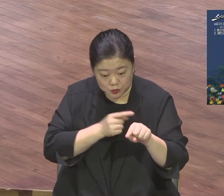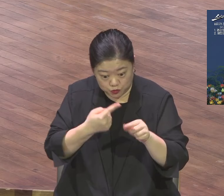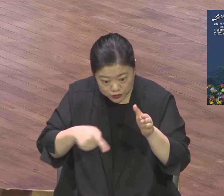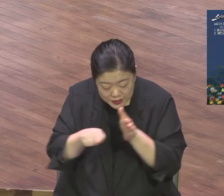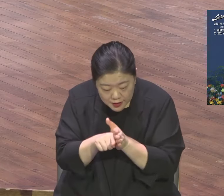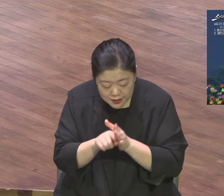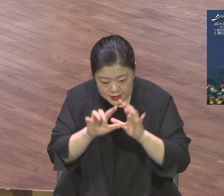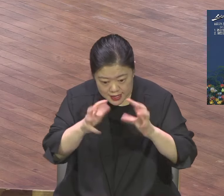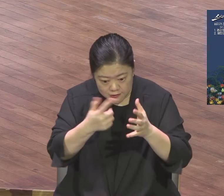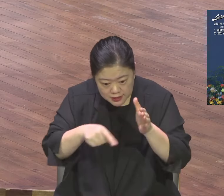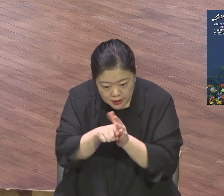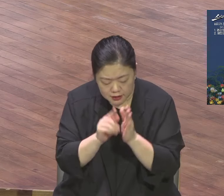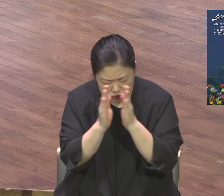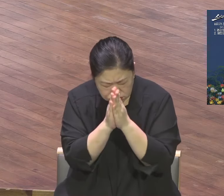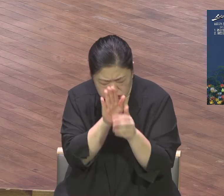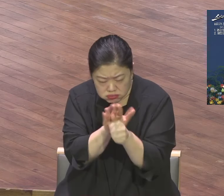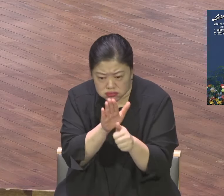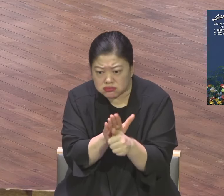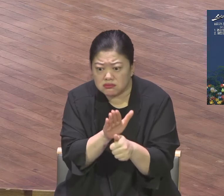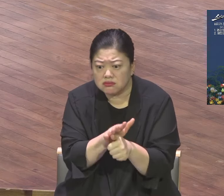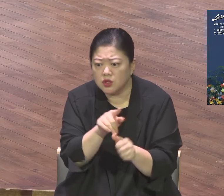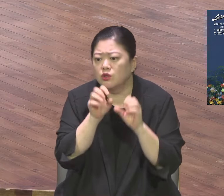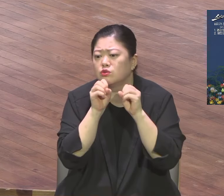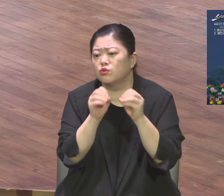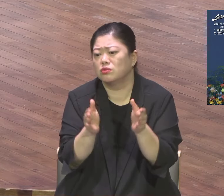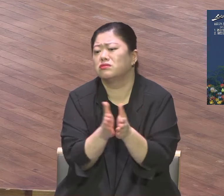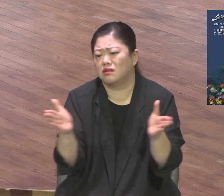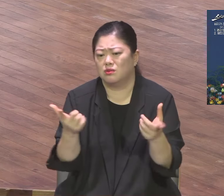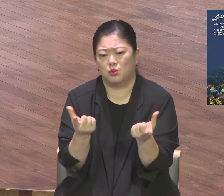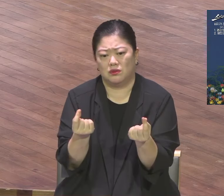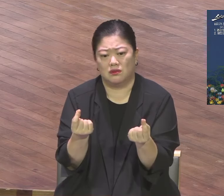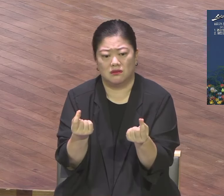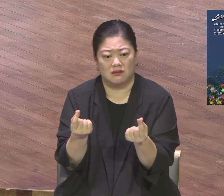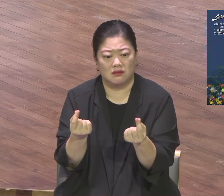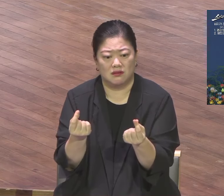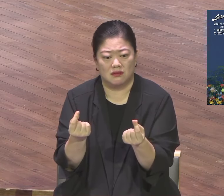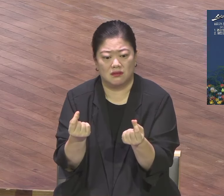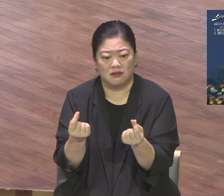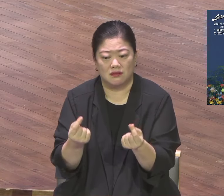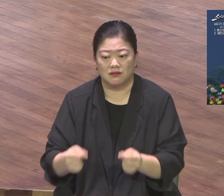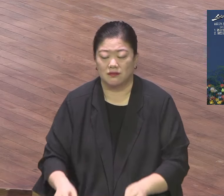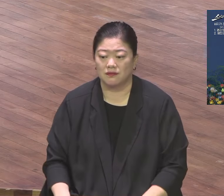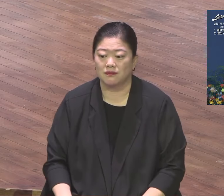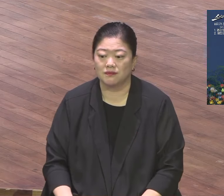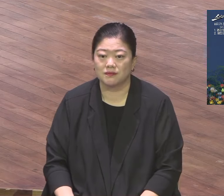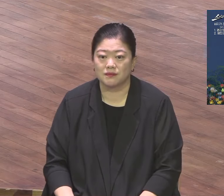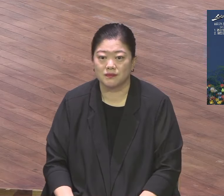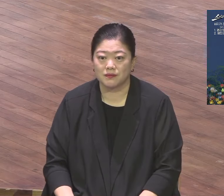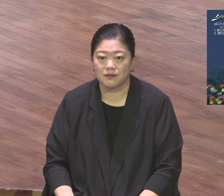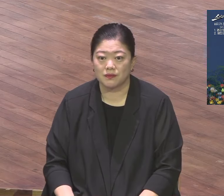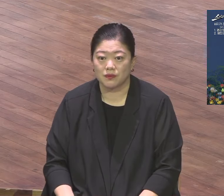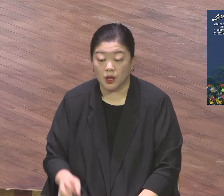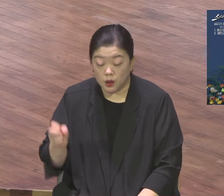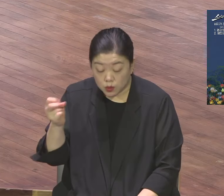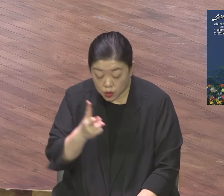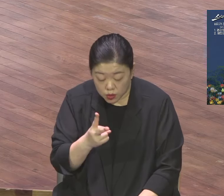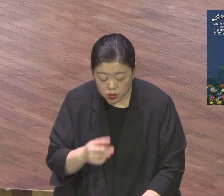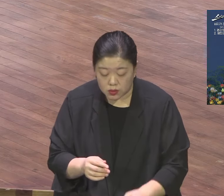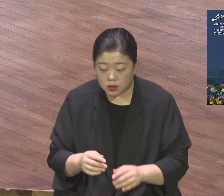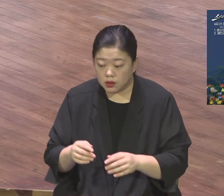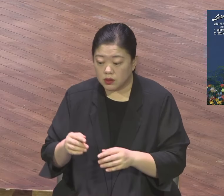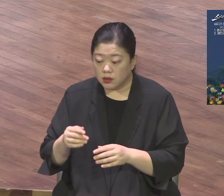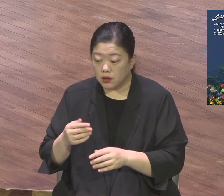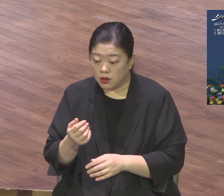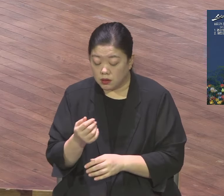아니라 하나님 이렇게 훌륭한 우리 제자들 보내지 않았냐? 그럼 우리 이 제자들 중에 장로들을